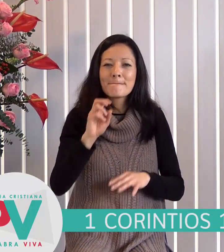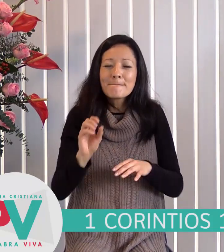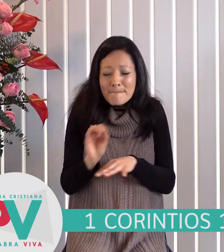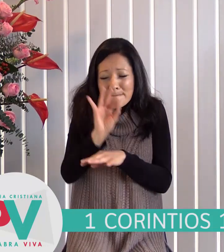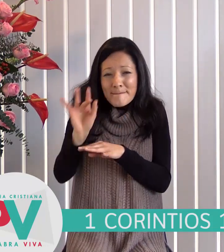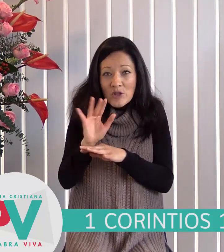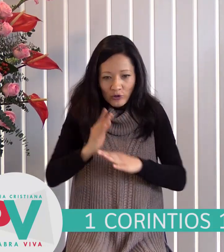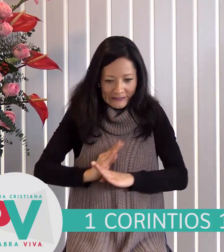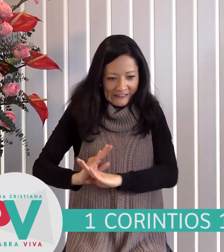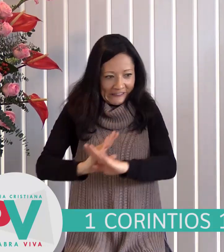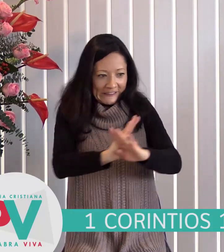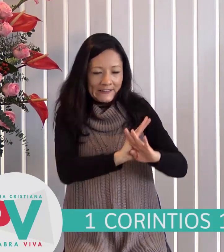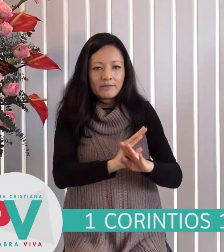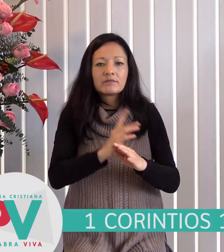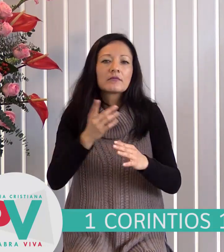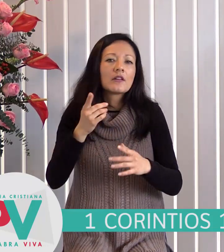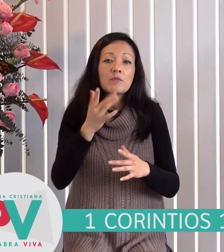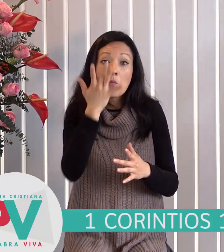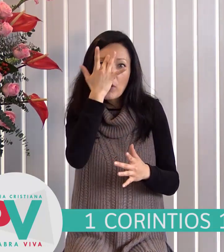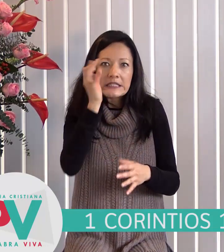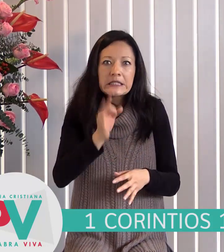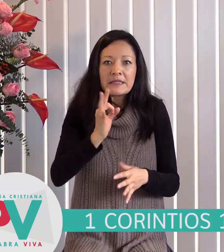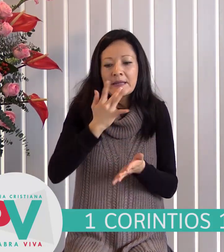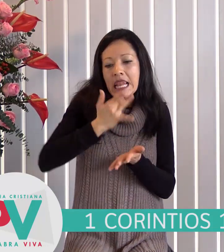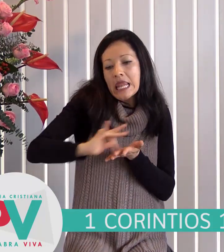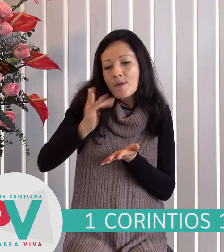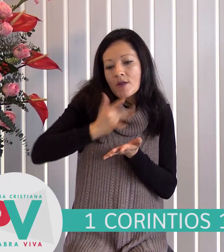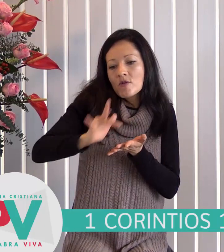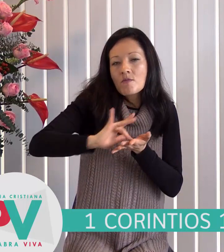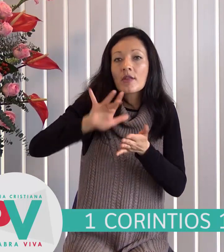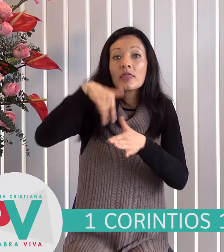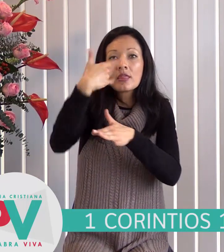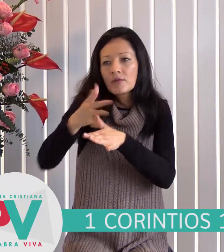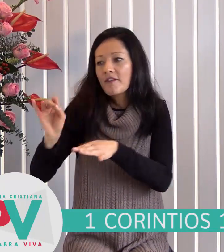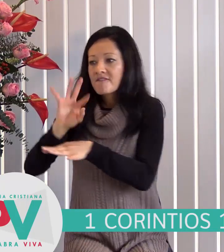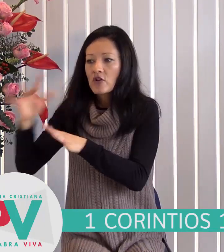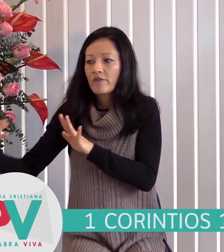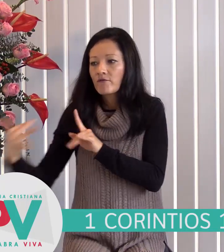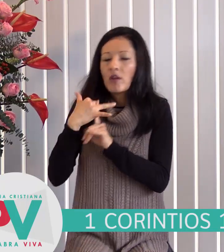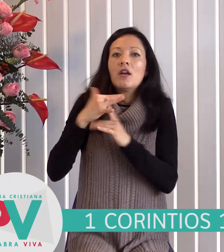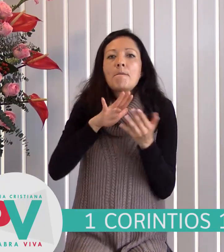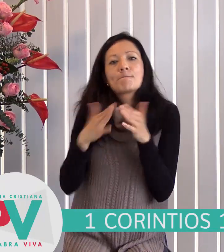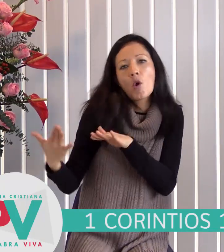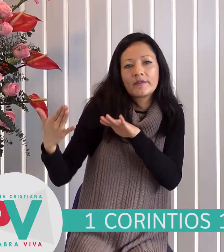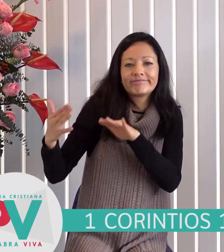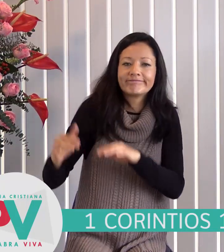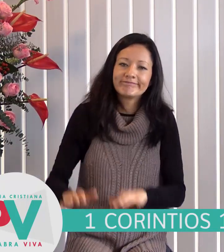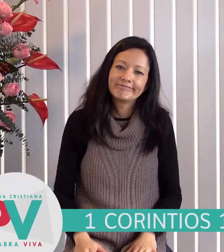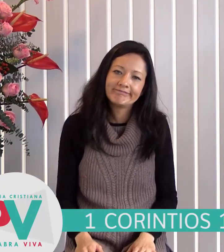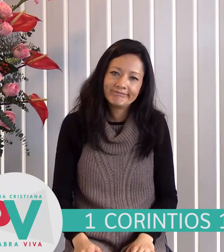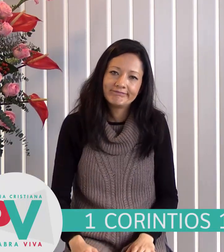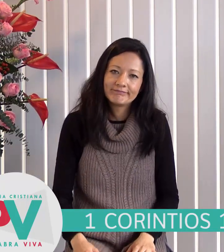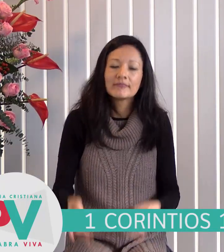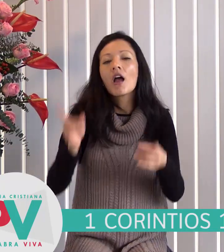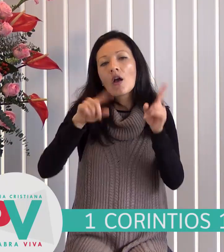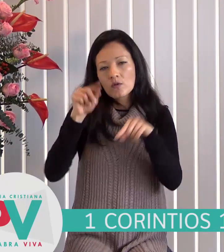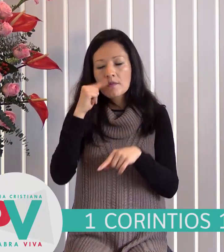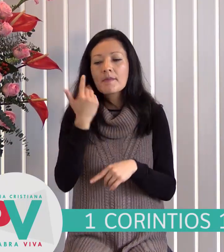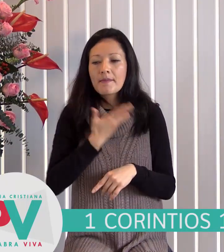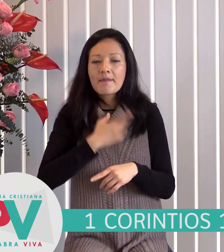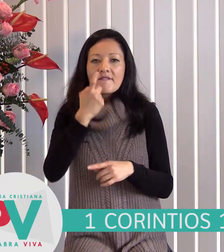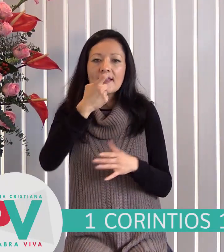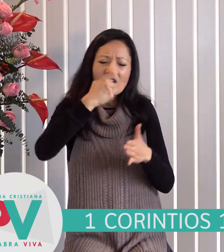un virusillo por ahí tonto y de una los acaba y los mata. Bueno, hay padres que no educan a los niños, que no los